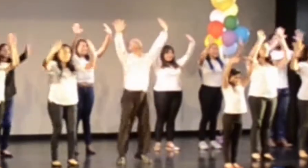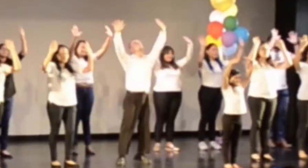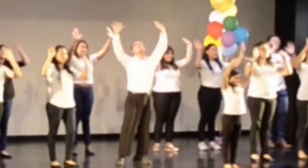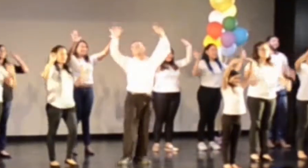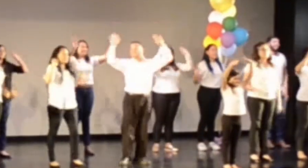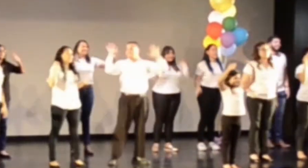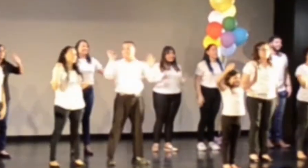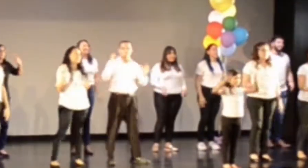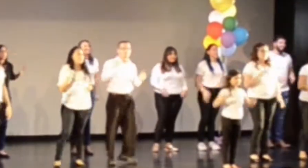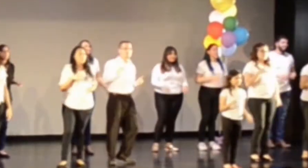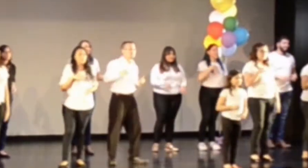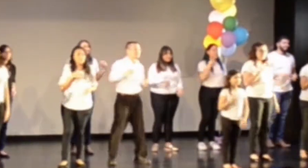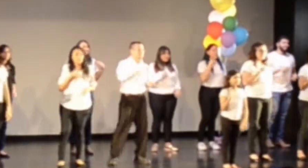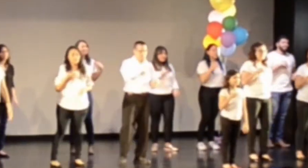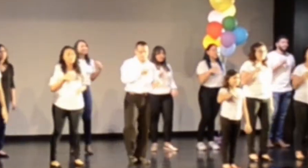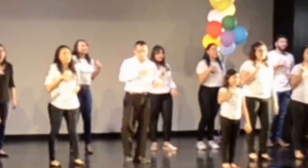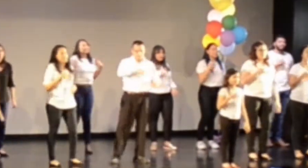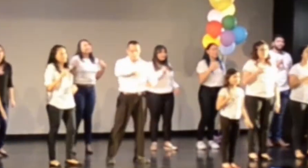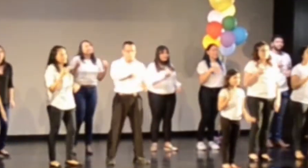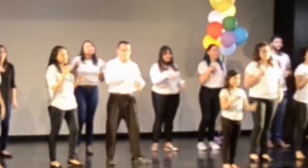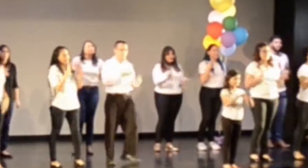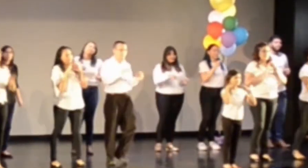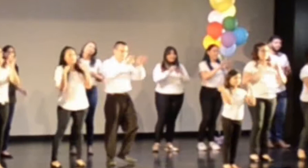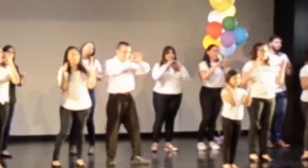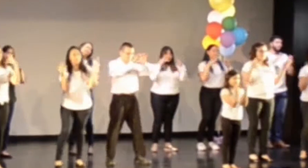increíble. Lo siento tan